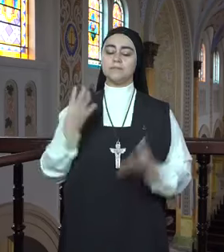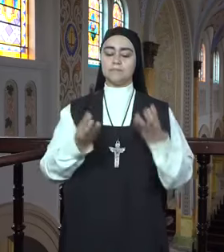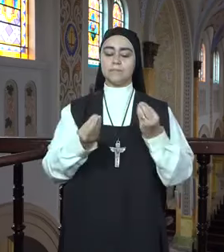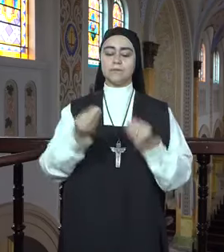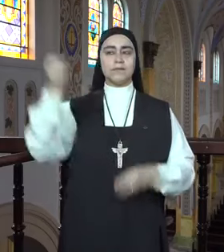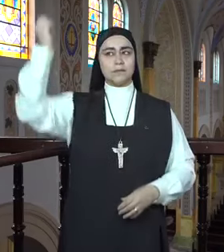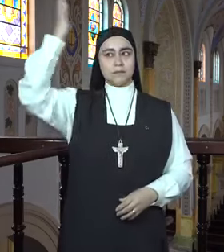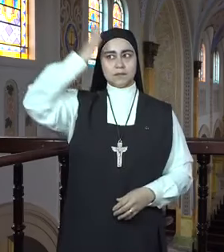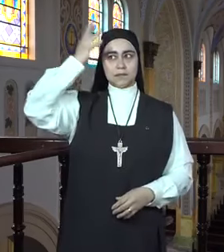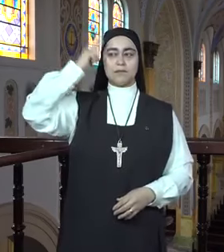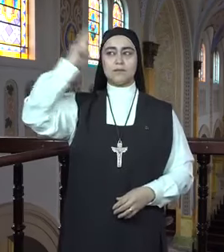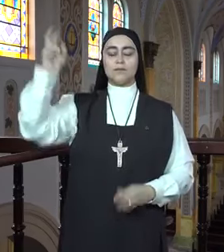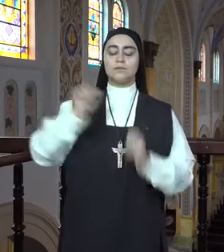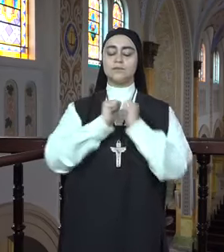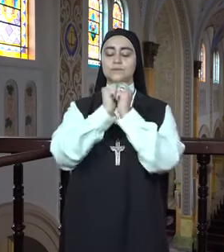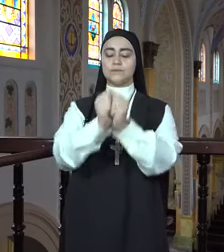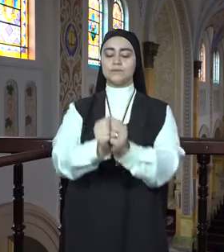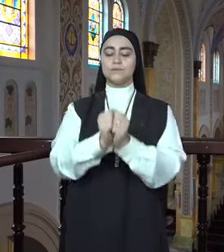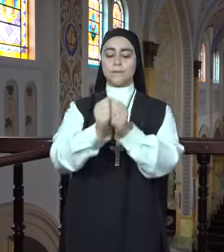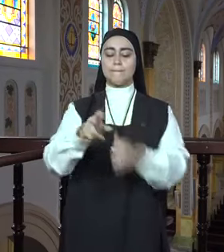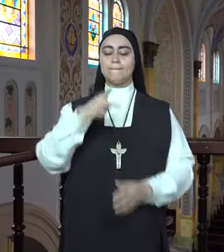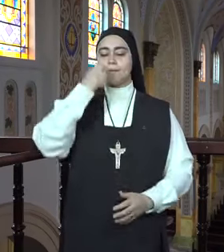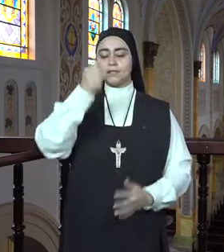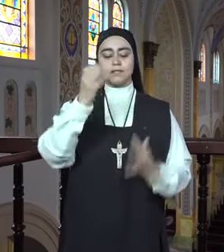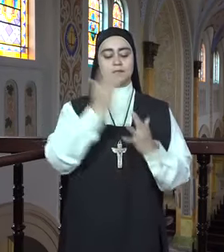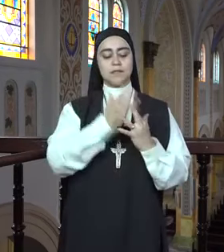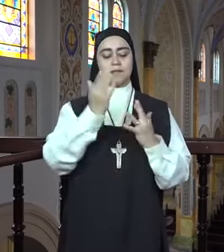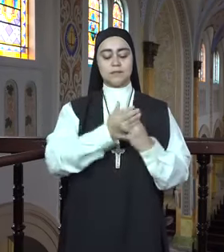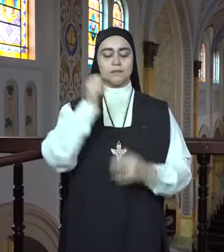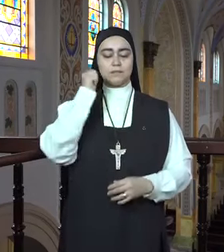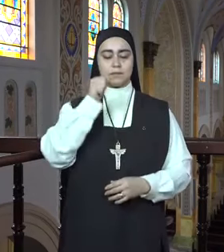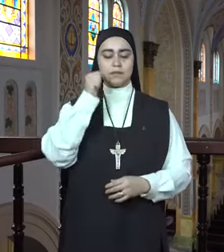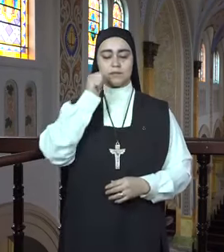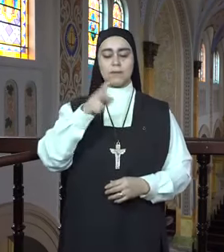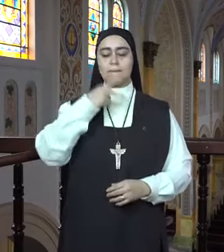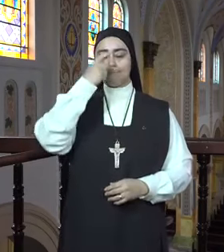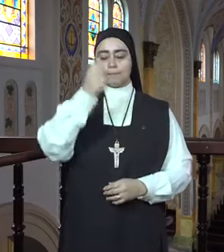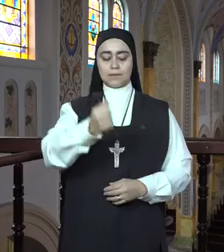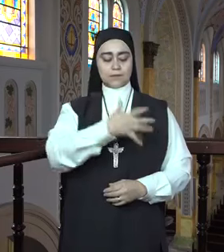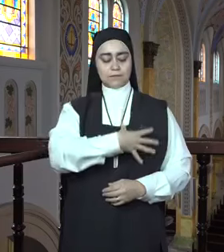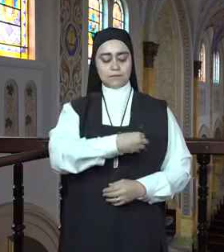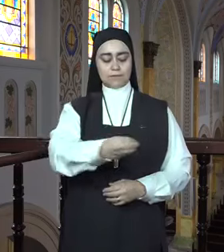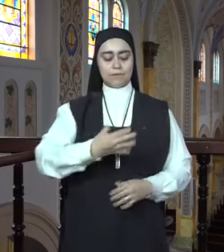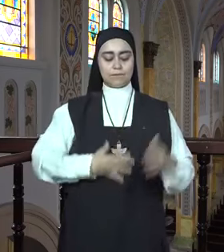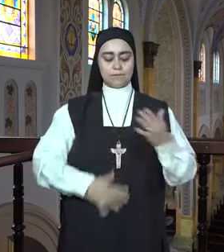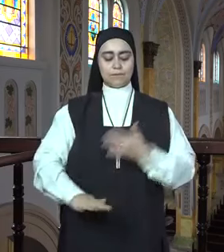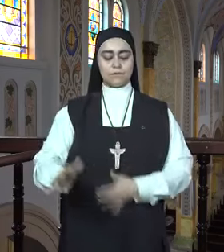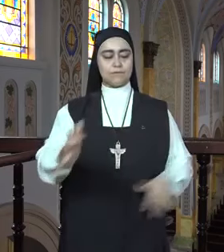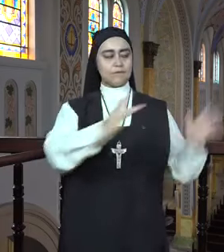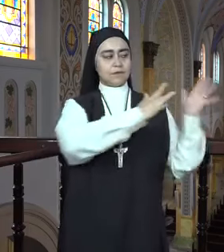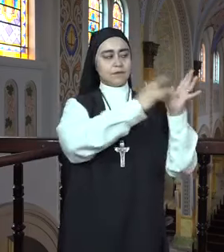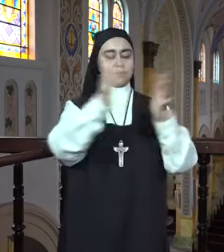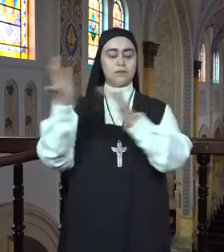o Senhor é convosco. Bendita sois vós entre as mulheres, e bendito é o fruto do vosso ventre,